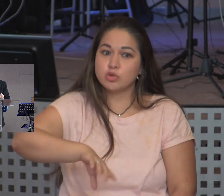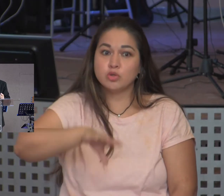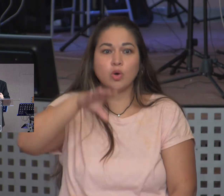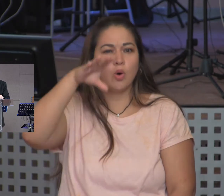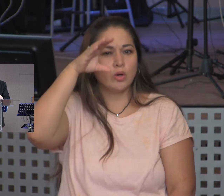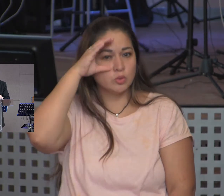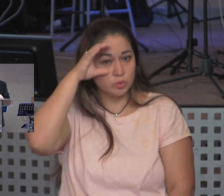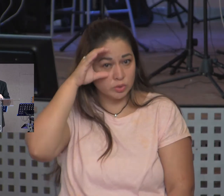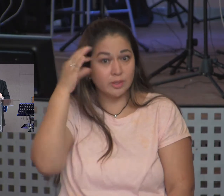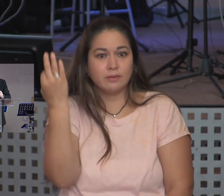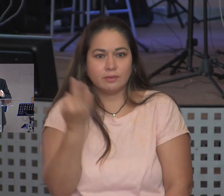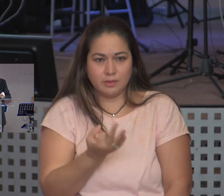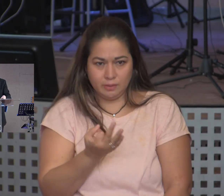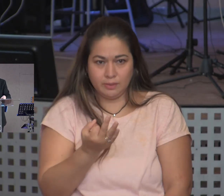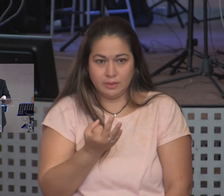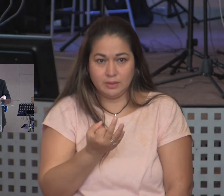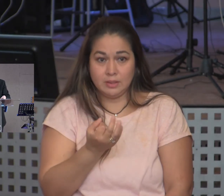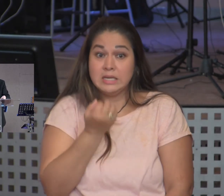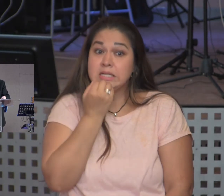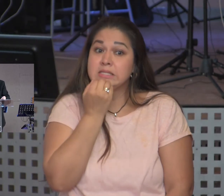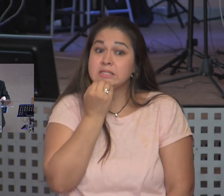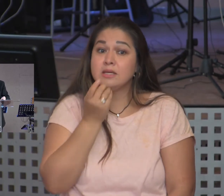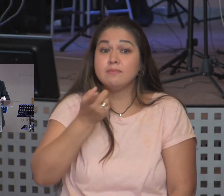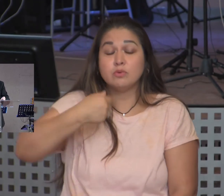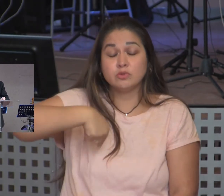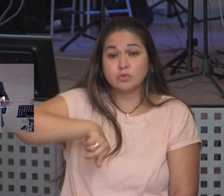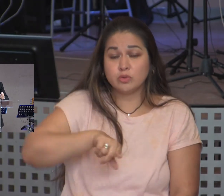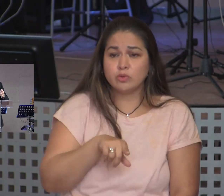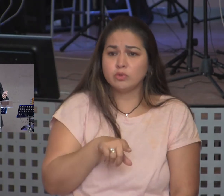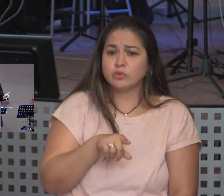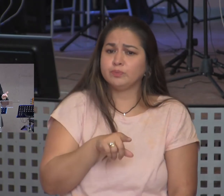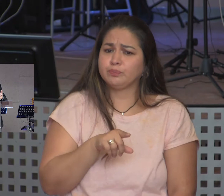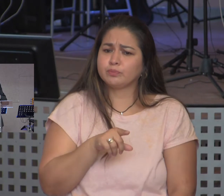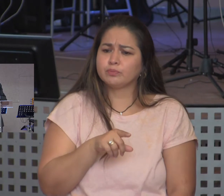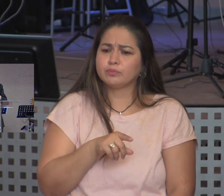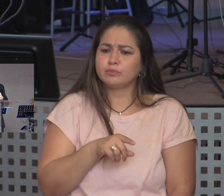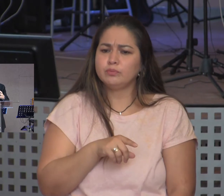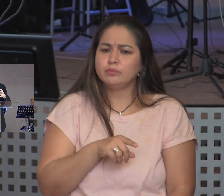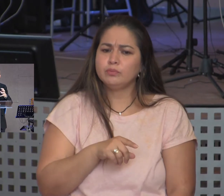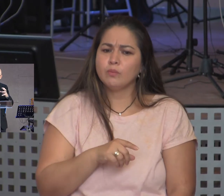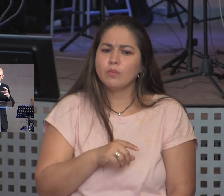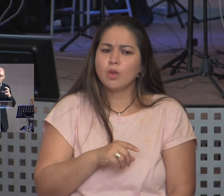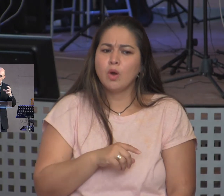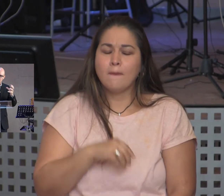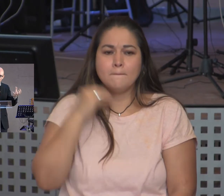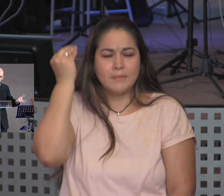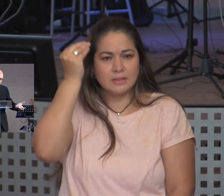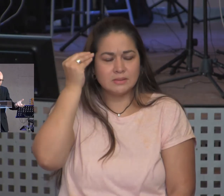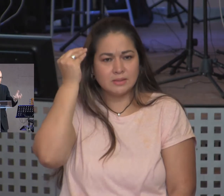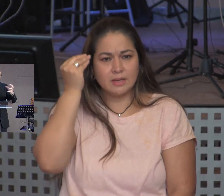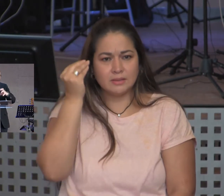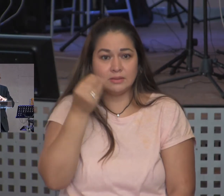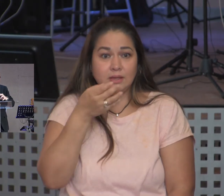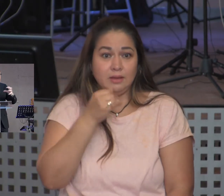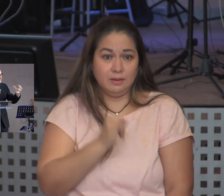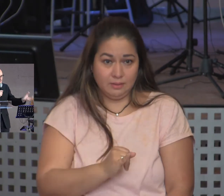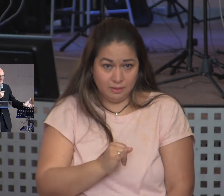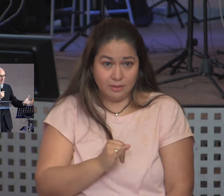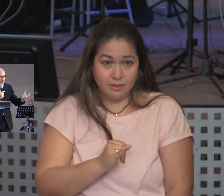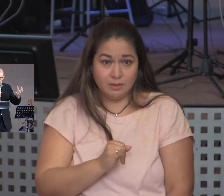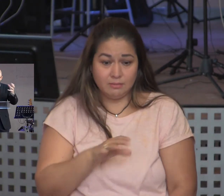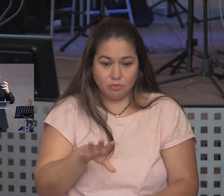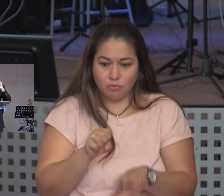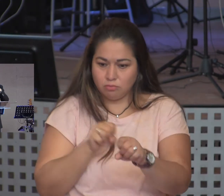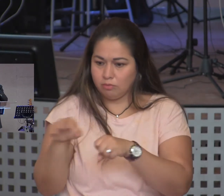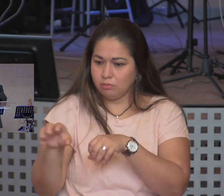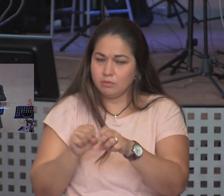piensa tener, se le quitará. Y las parábolas nos meten siempre en una historia, en una dinámica de estas, bueno,